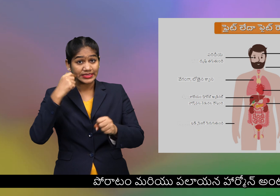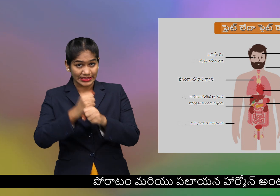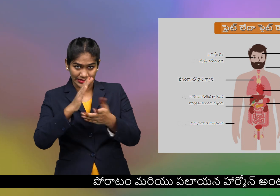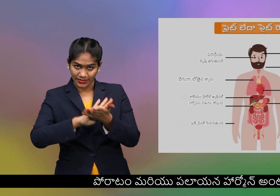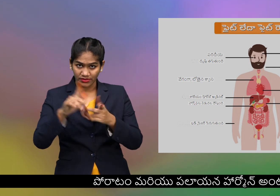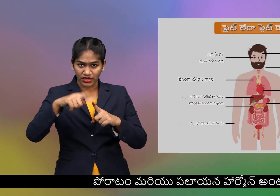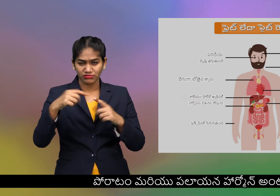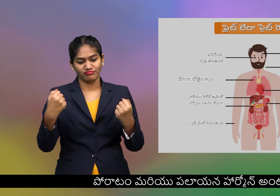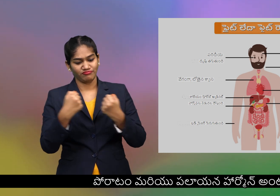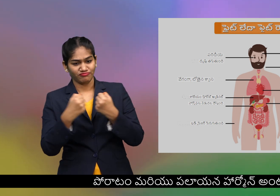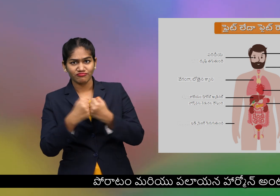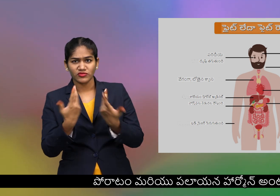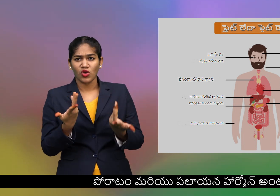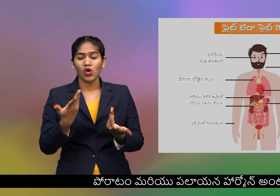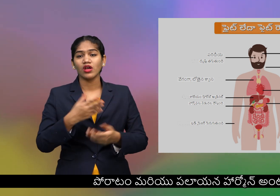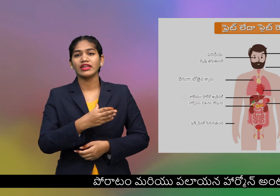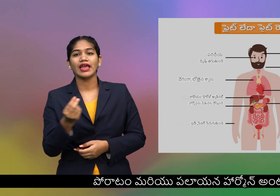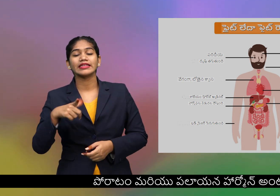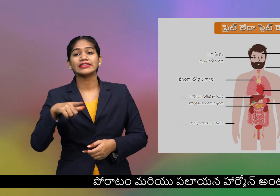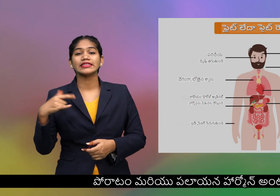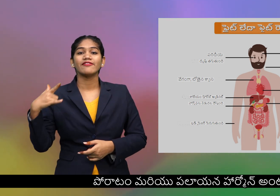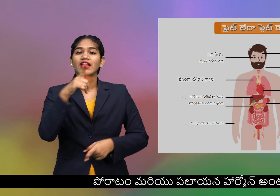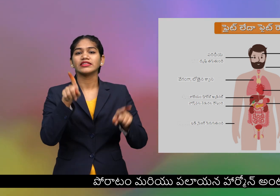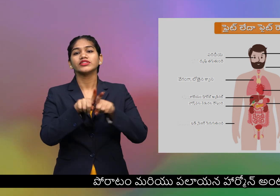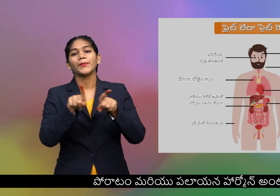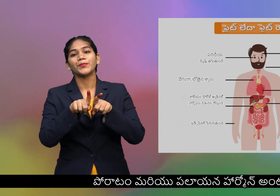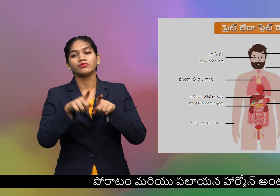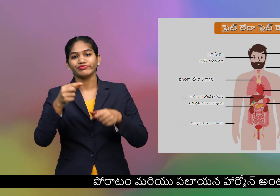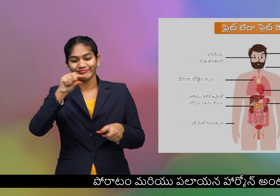పోరాటం మరియు పలాయన హార్మోన్ అంటారు.